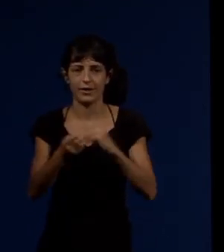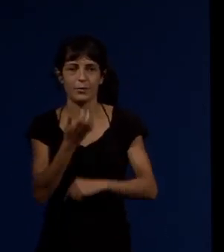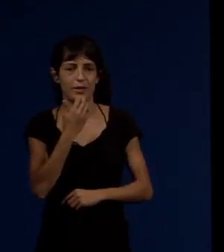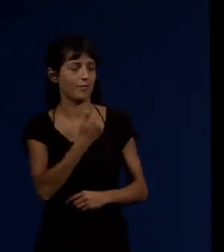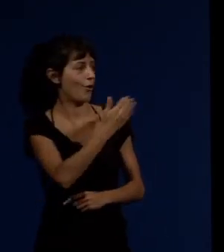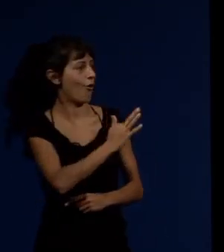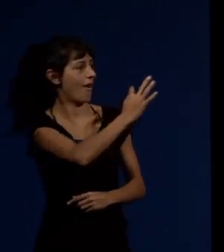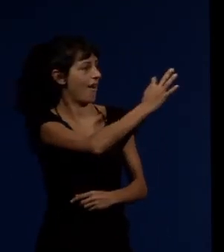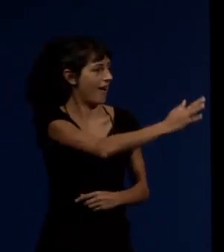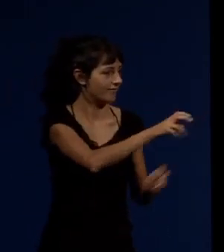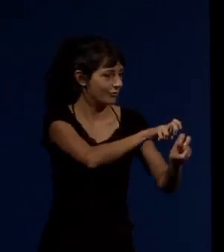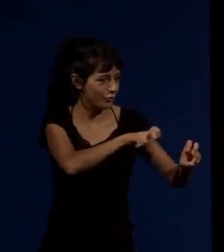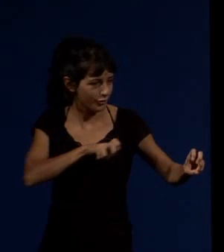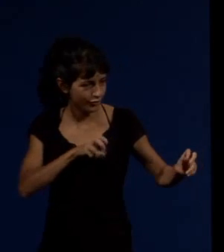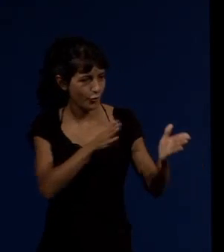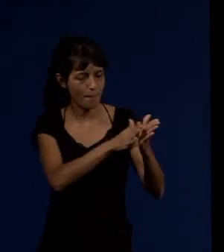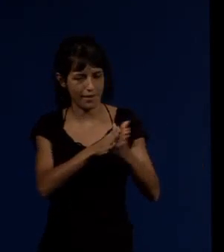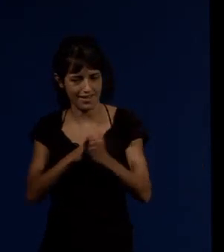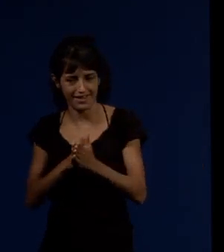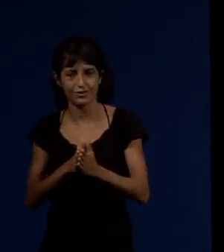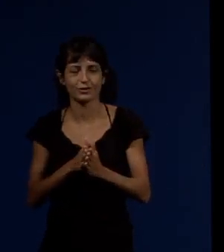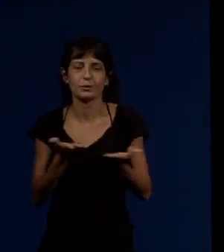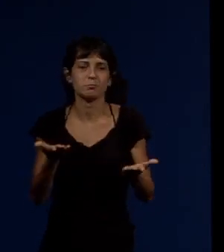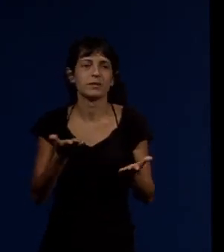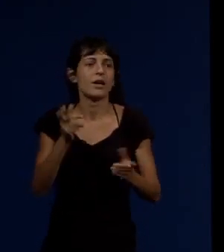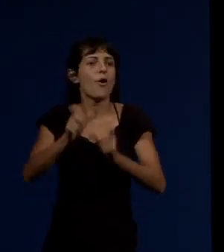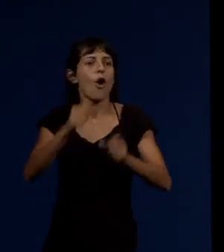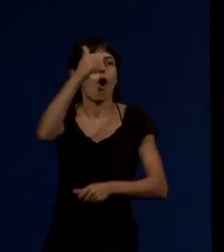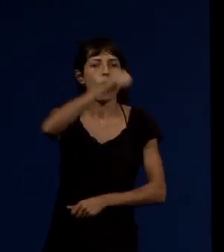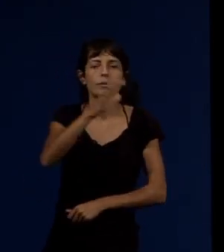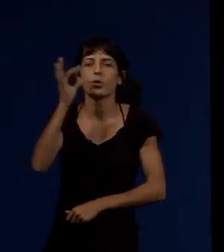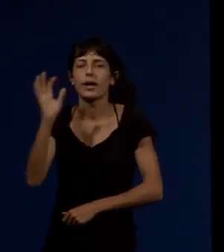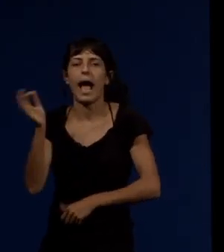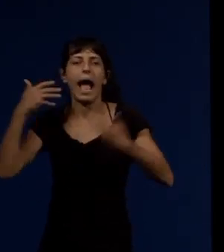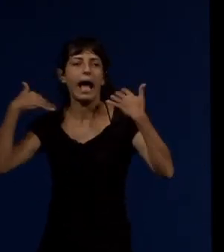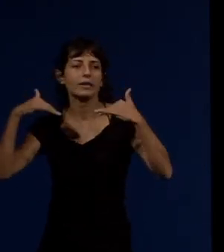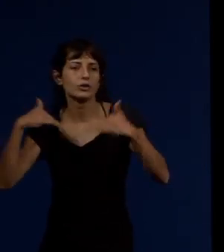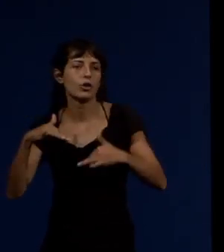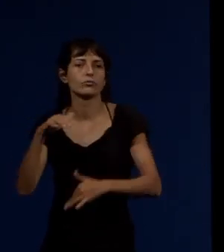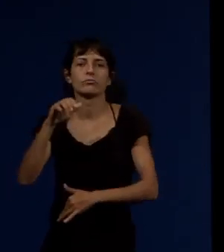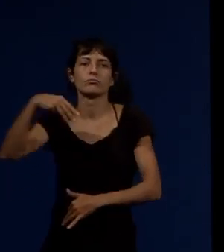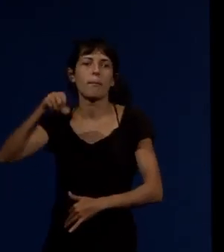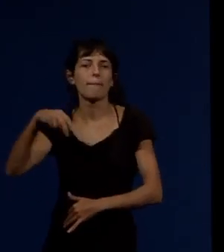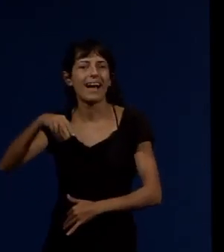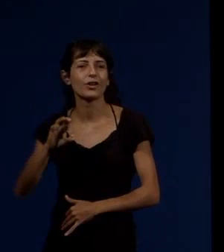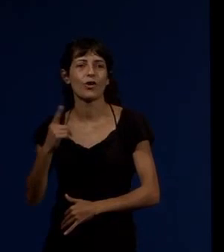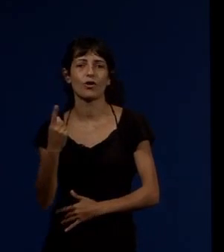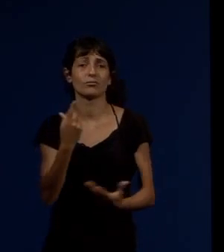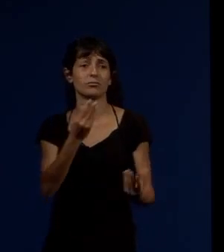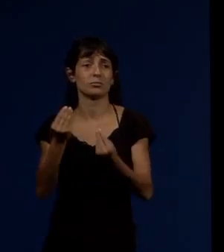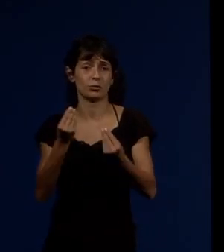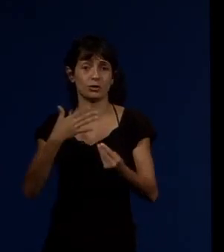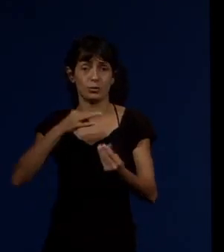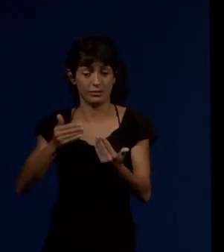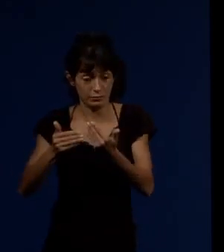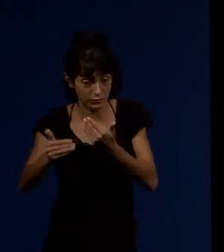cando Bernardo, cando Marcos, cando moitos homes e mulleres, Antón, Manolo Lago, Luca e moitos outros gobernen a Xunta de Galicia,